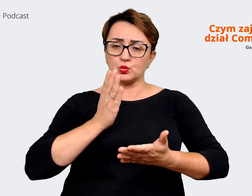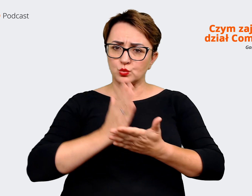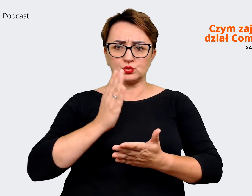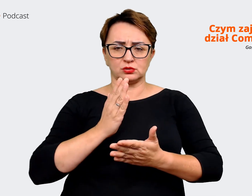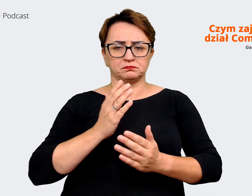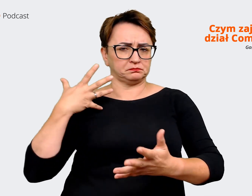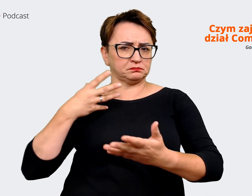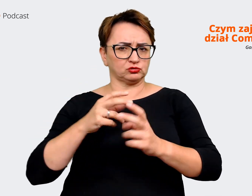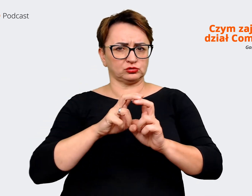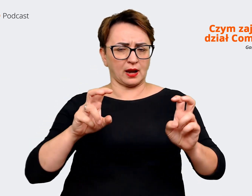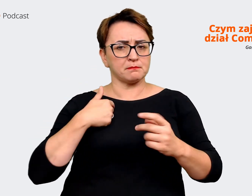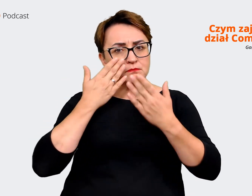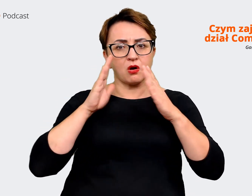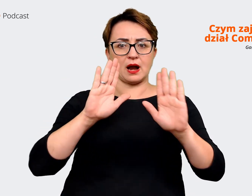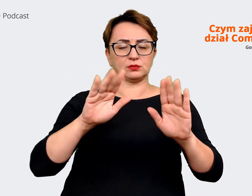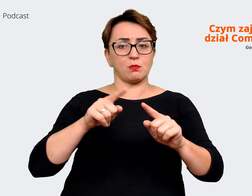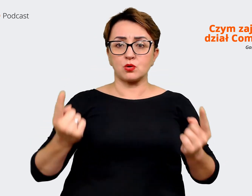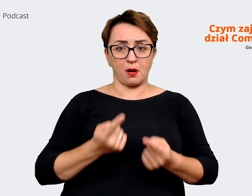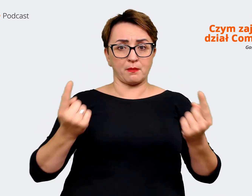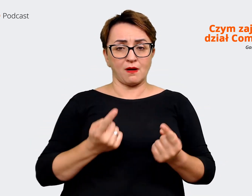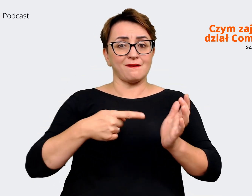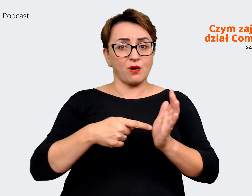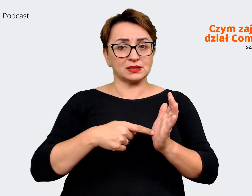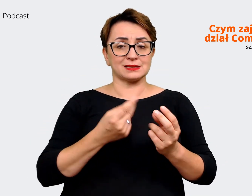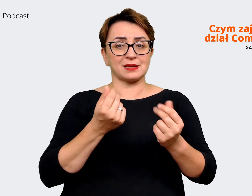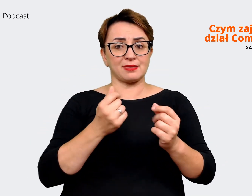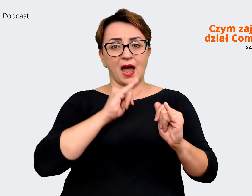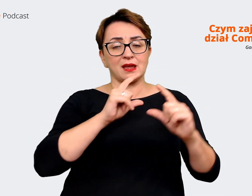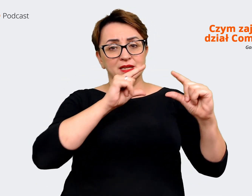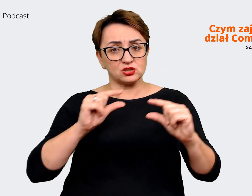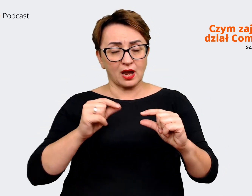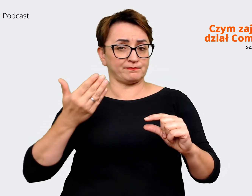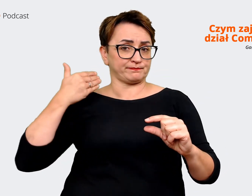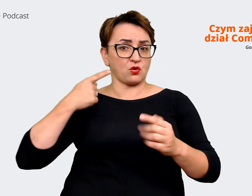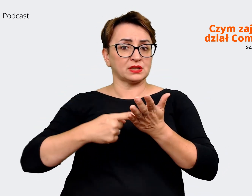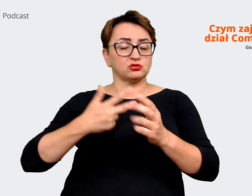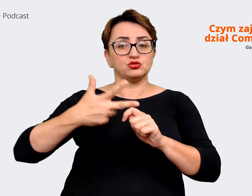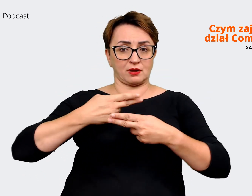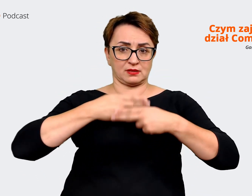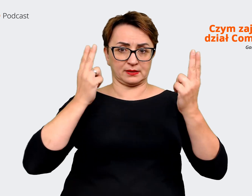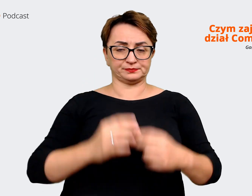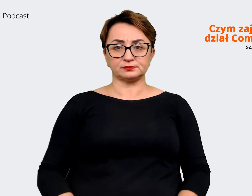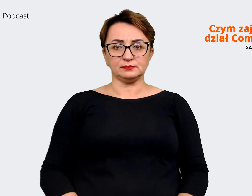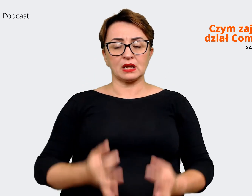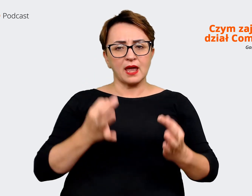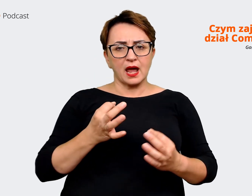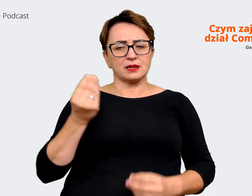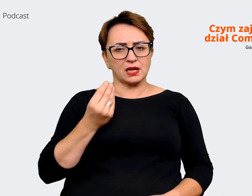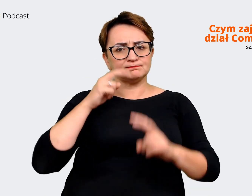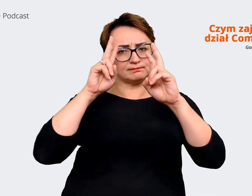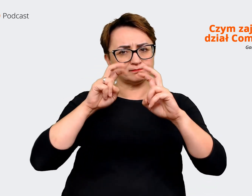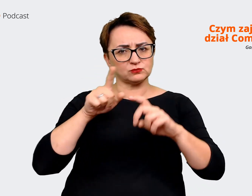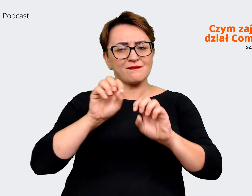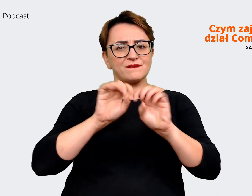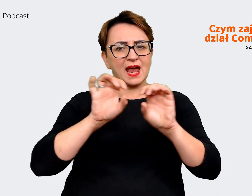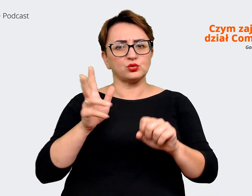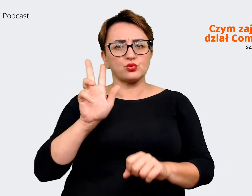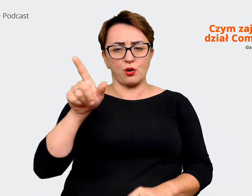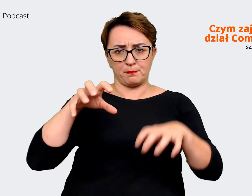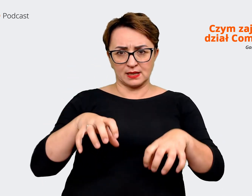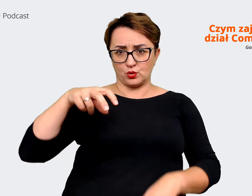rynku dostosowała się do tych wytycznych, do tych rekomendacji, część spółek się nie dostosowała, więc zobaczymy, jakie będzie zachowanie prezesa UOKiK-u w stosunku